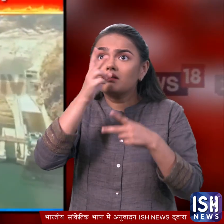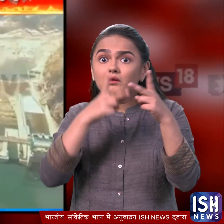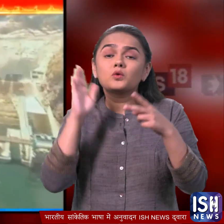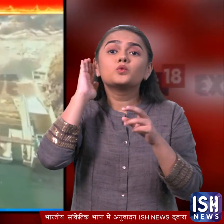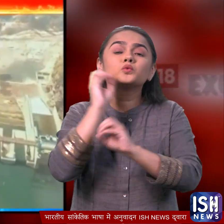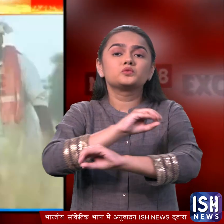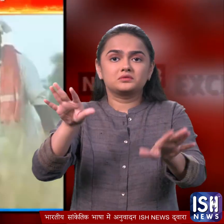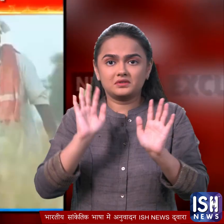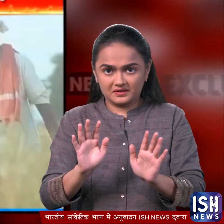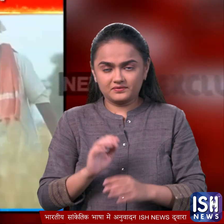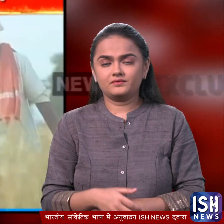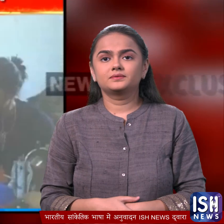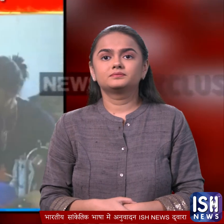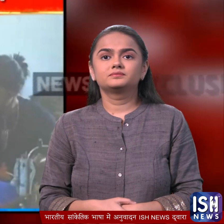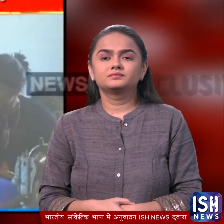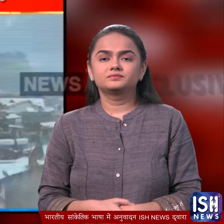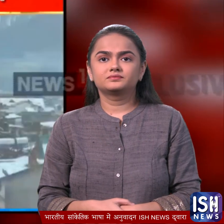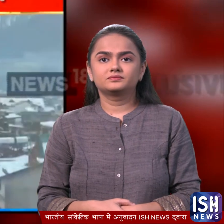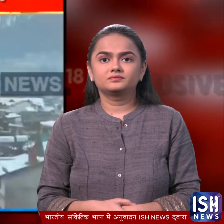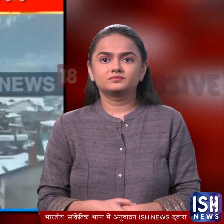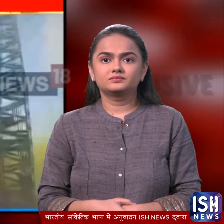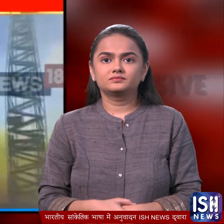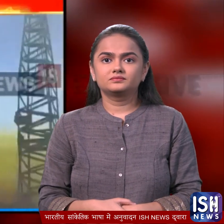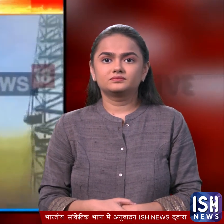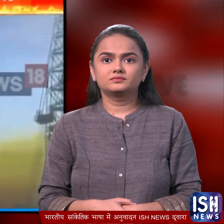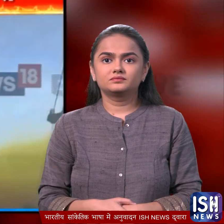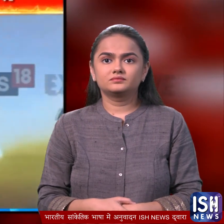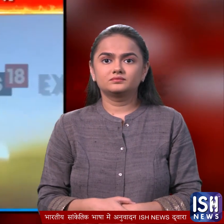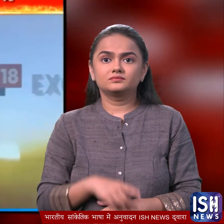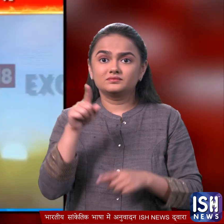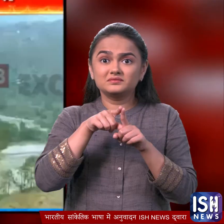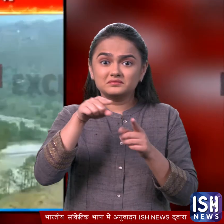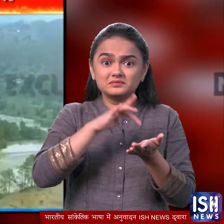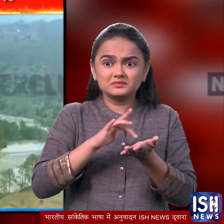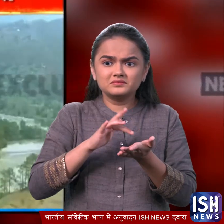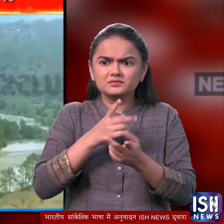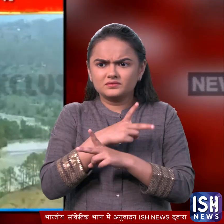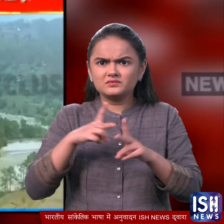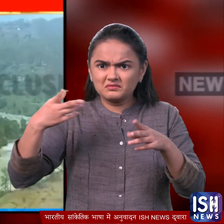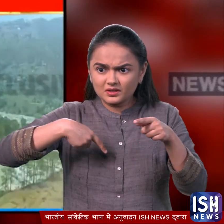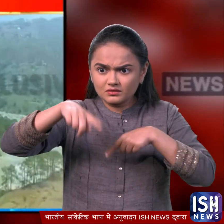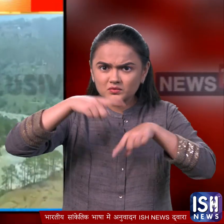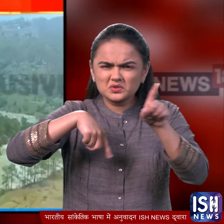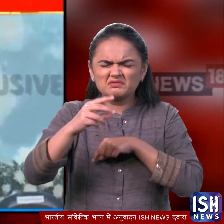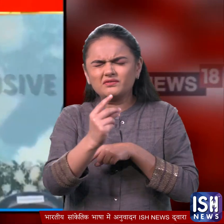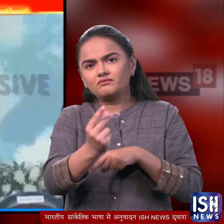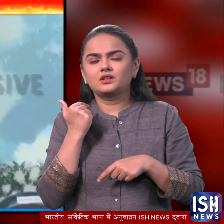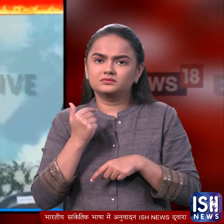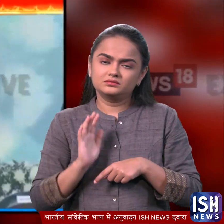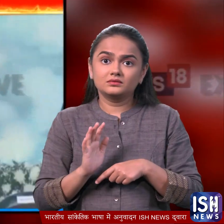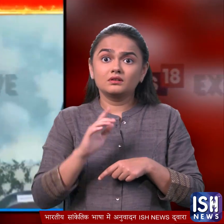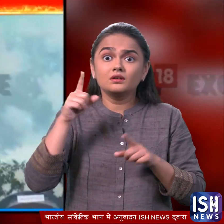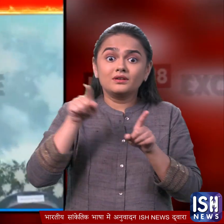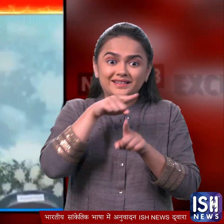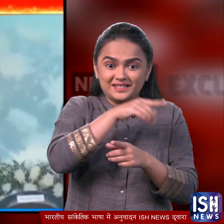दी गई। इससे कृषि, उद्योग, पर्यटन और अन्य क्षेत्रों में विकास की रफ्तार और तेज होगी। इससे